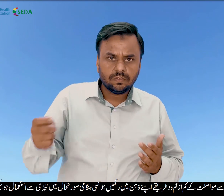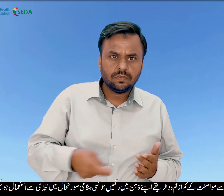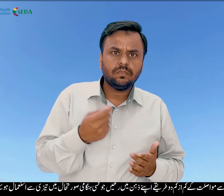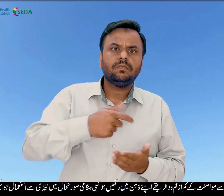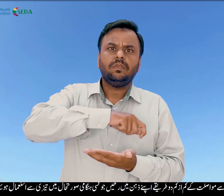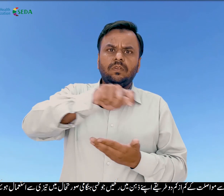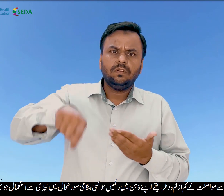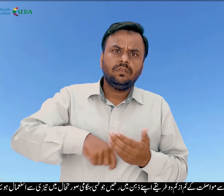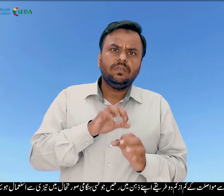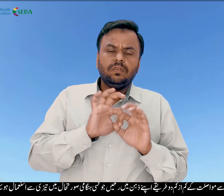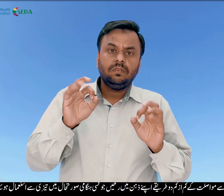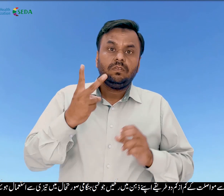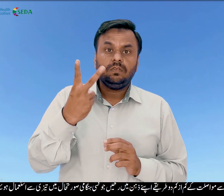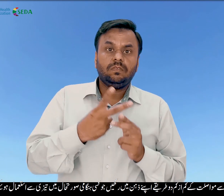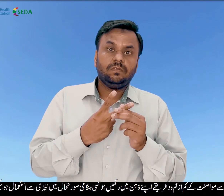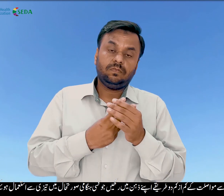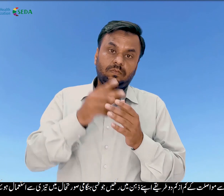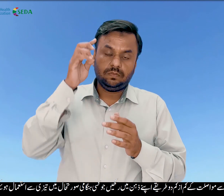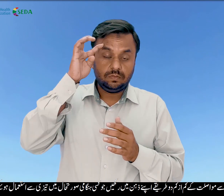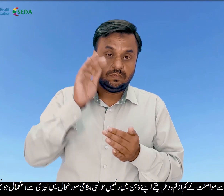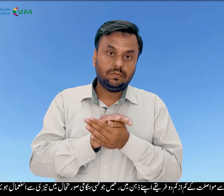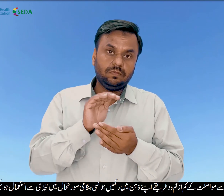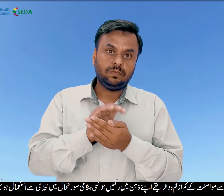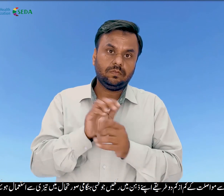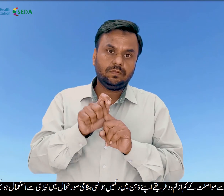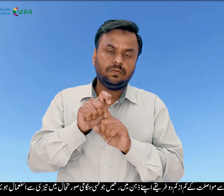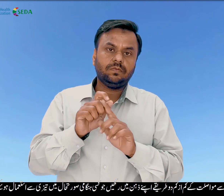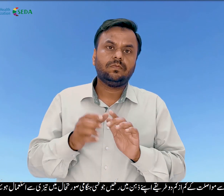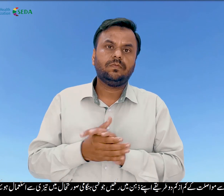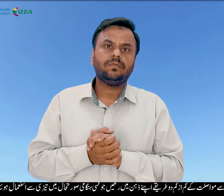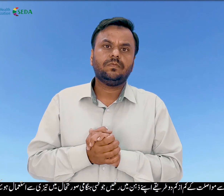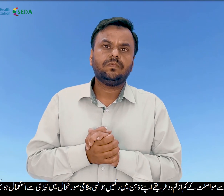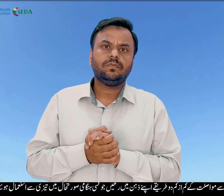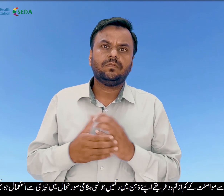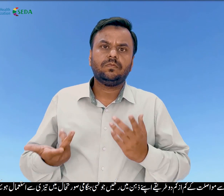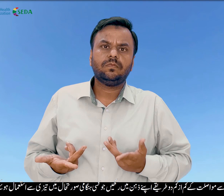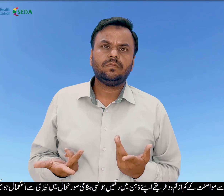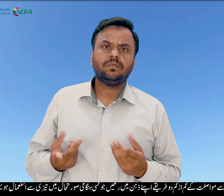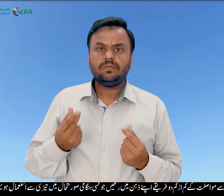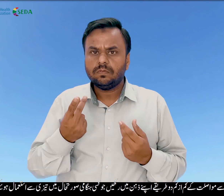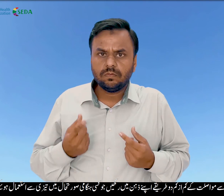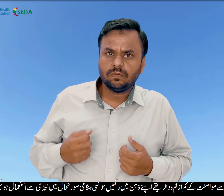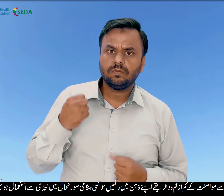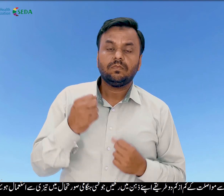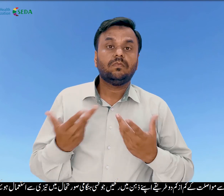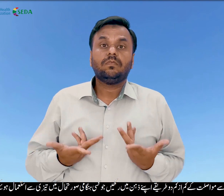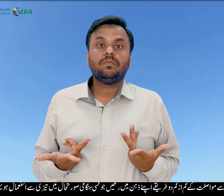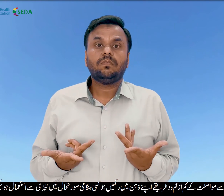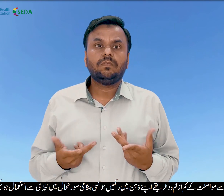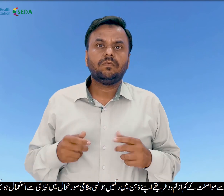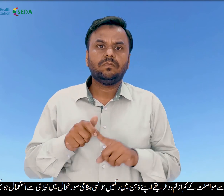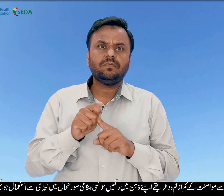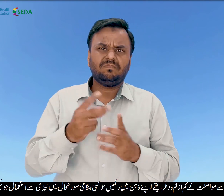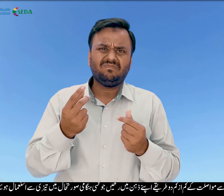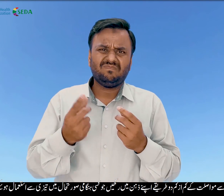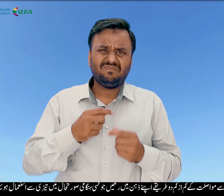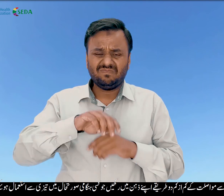کے کم از کم 2 طریقے اپنے ذہن میں رکھیں جو کسی ہنگامی صورتحال میں تیزی